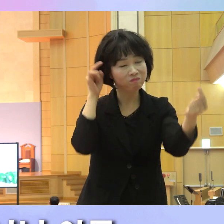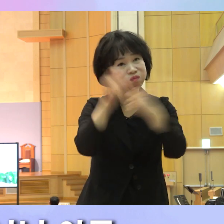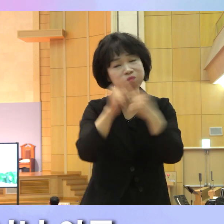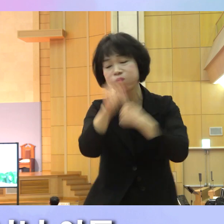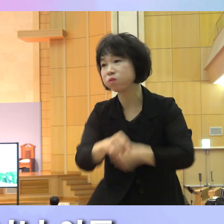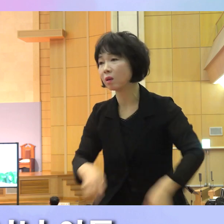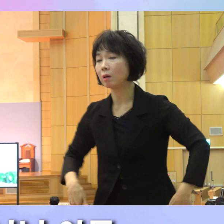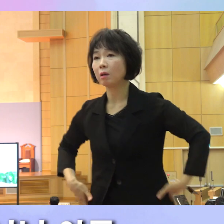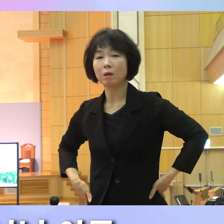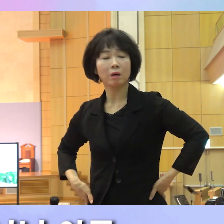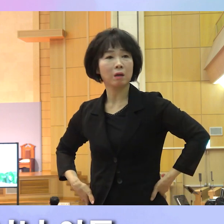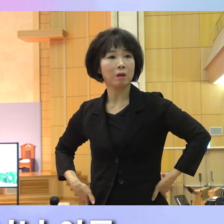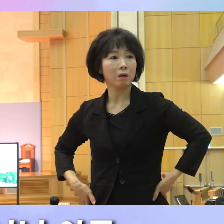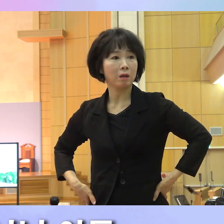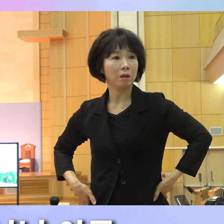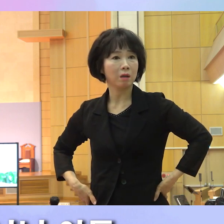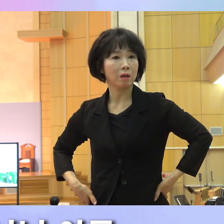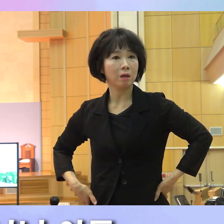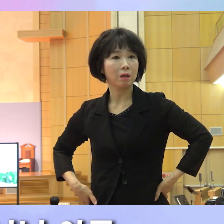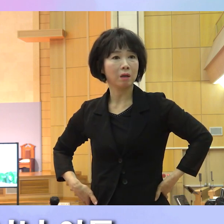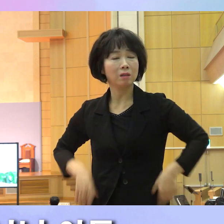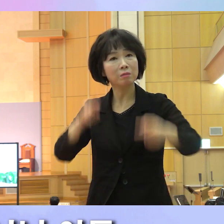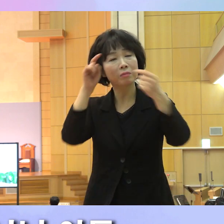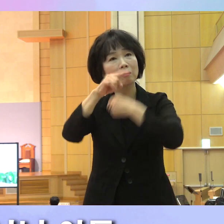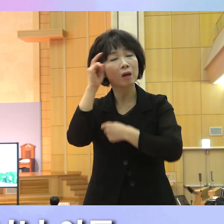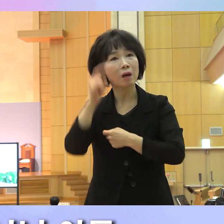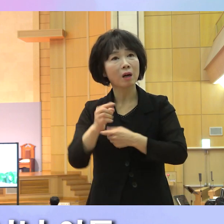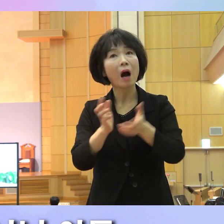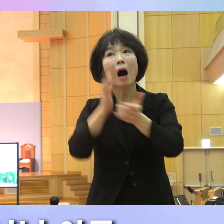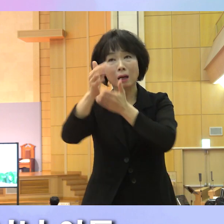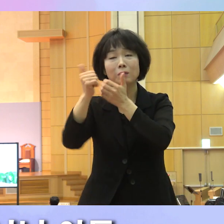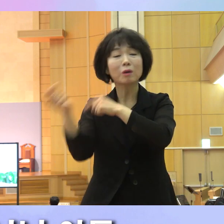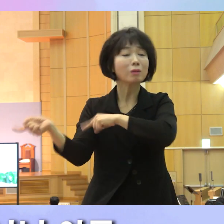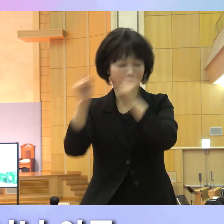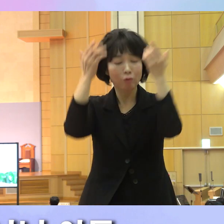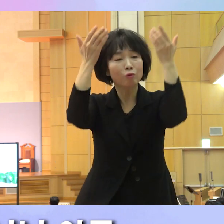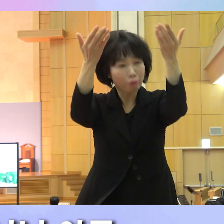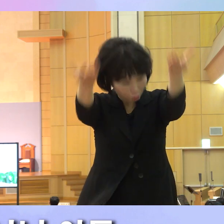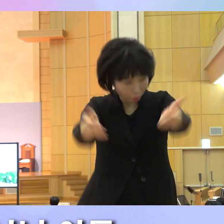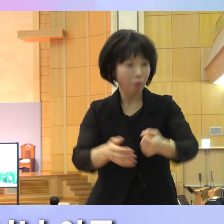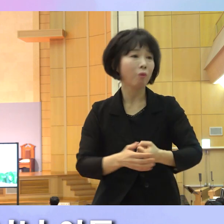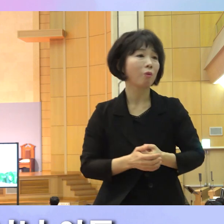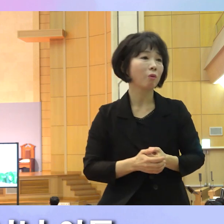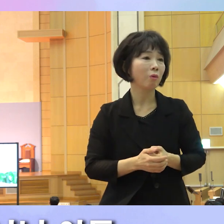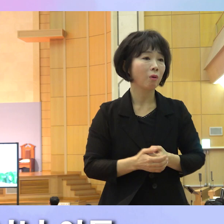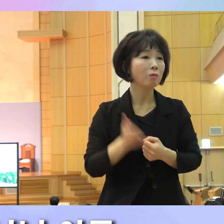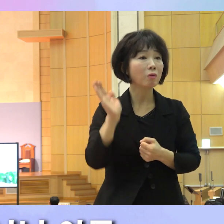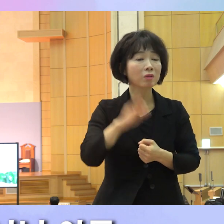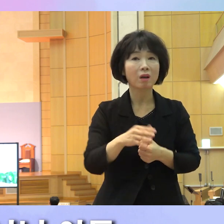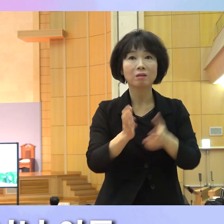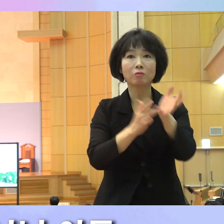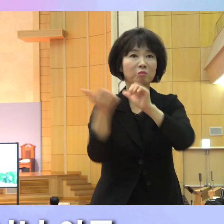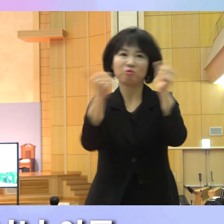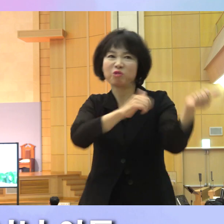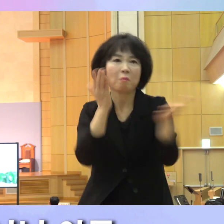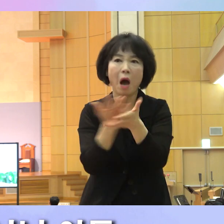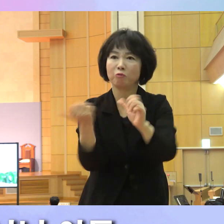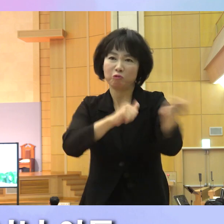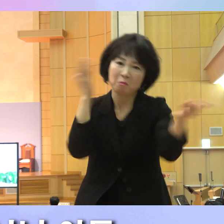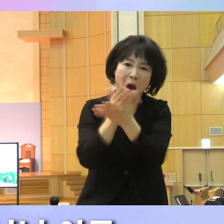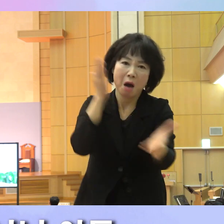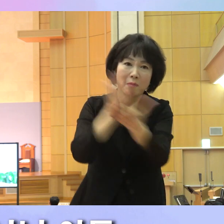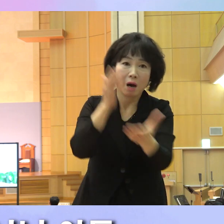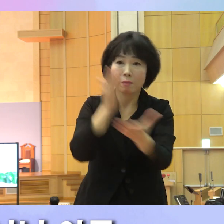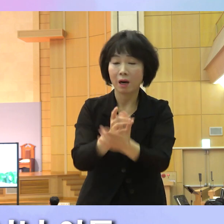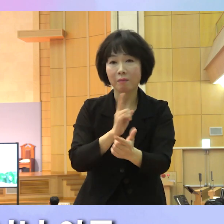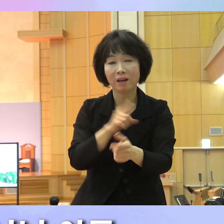살아계신 하나님이라는 게 예수님을 죽였다가 살림으로 모든 사람을, 죽은 자를 영원히 살게 하는 것이 그런 하나님이기 때문에 살아계신 하나님이라